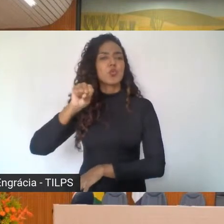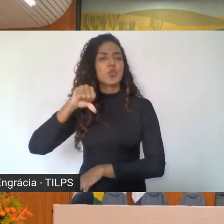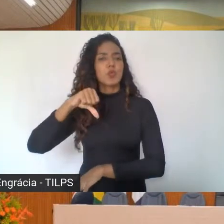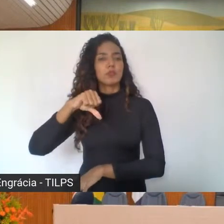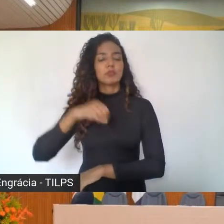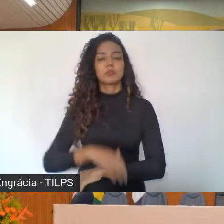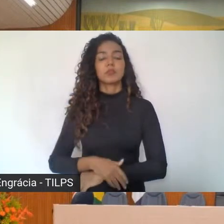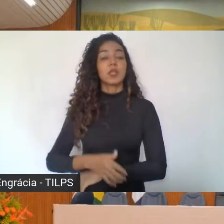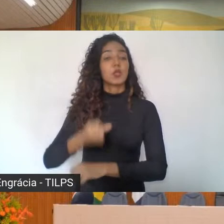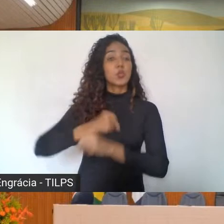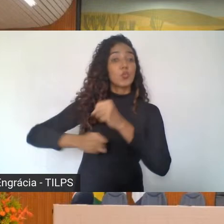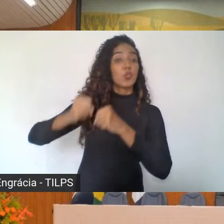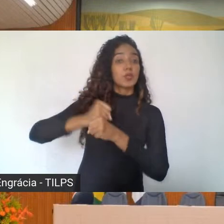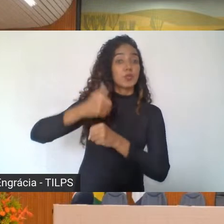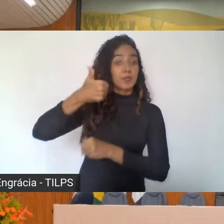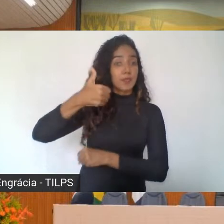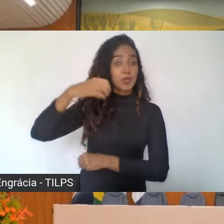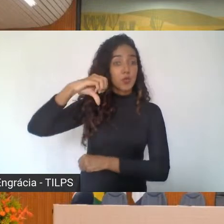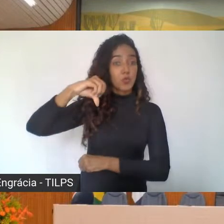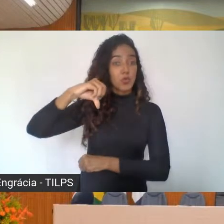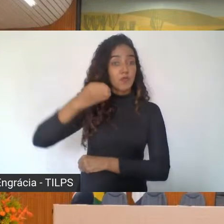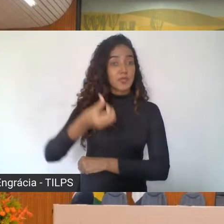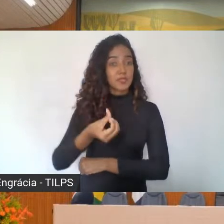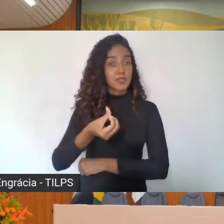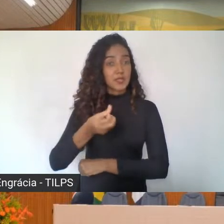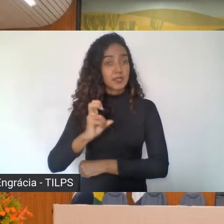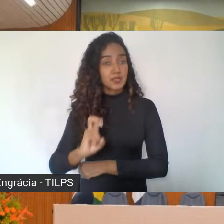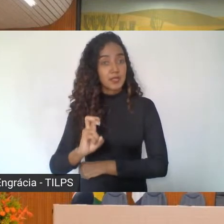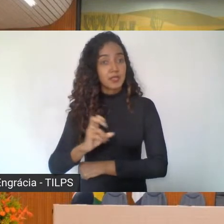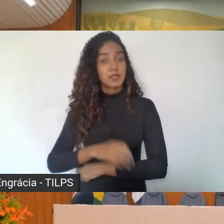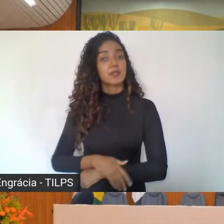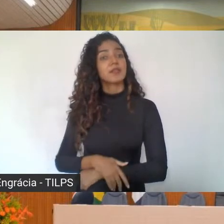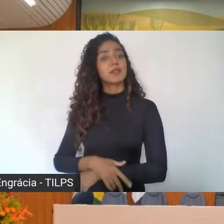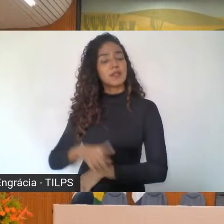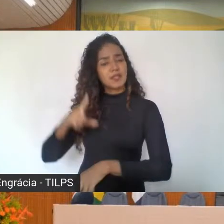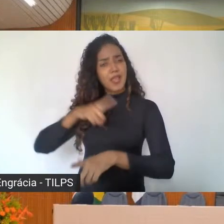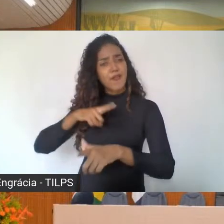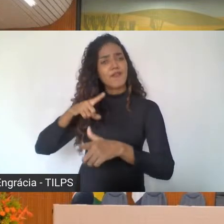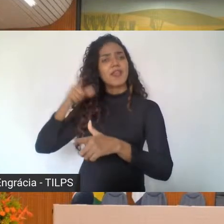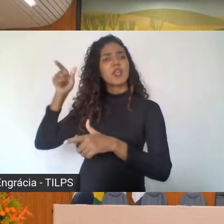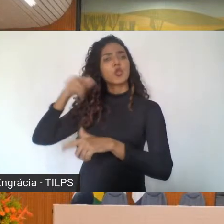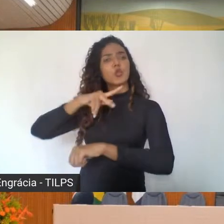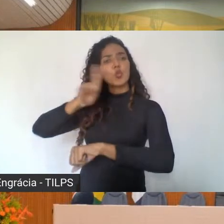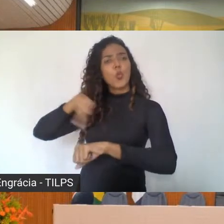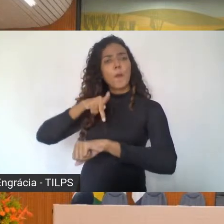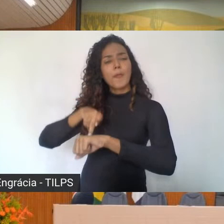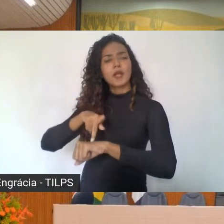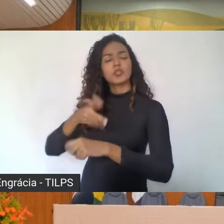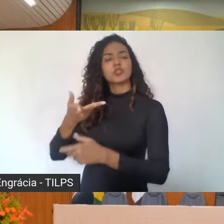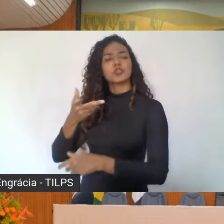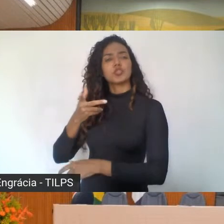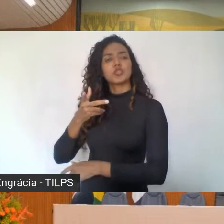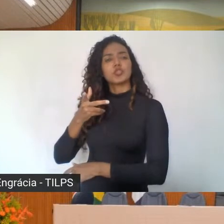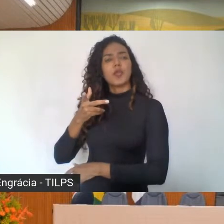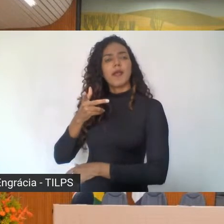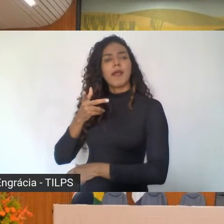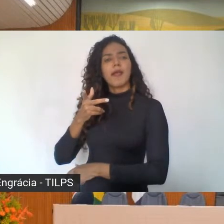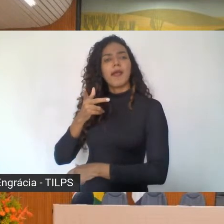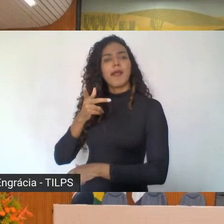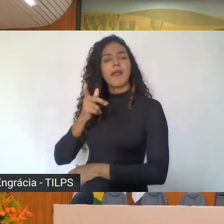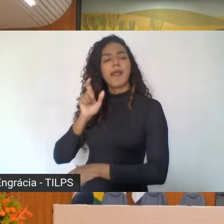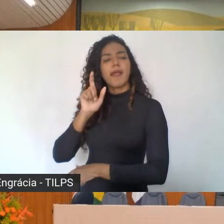1665, na Inglaterra, viveu-se um momento de crise sanitária também. E naquele momento já se usou,